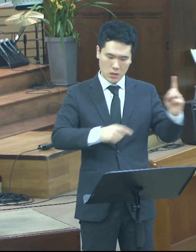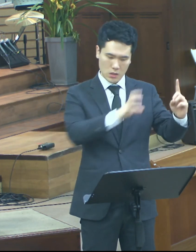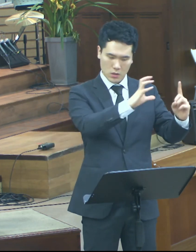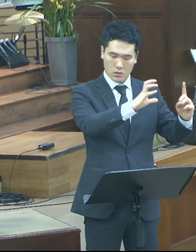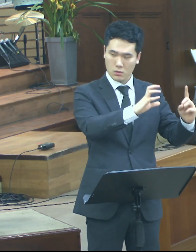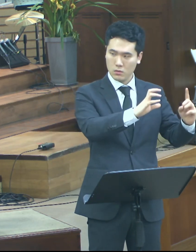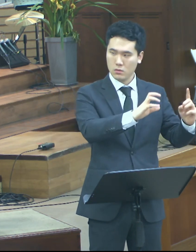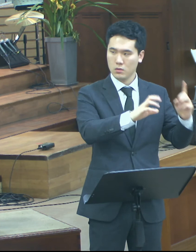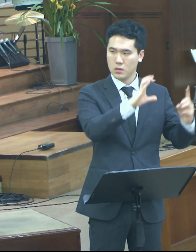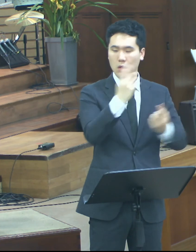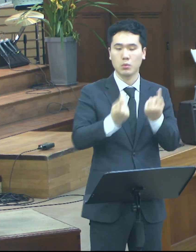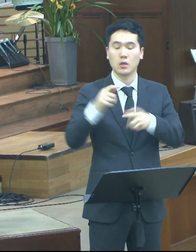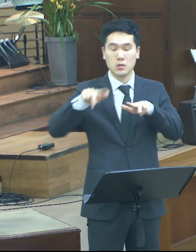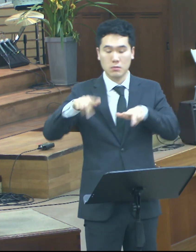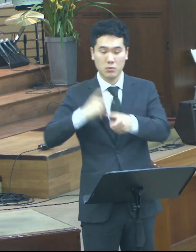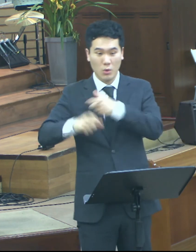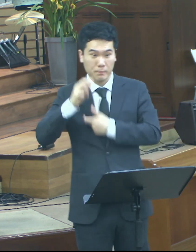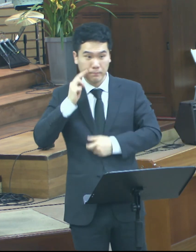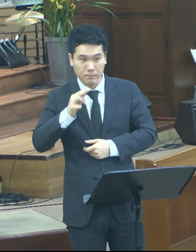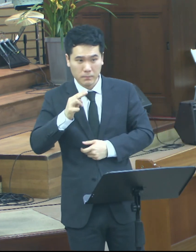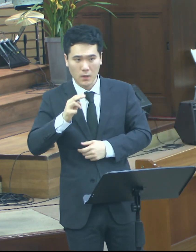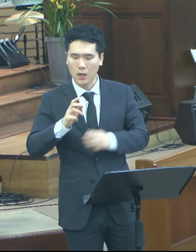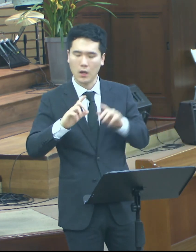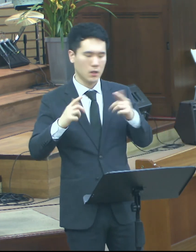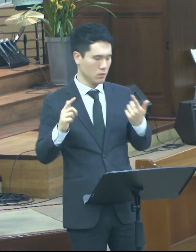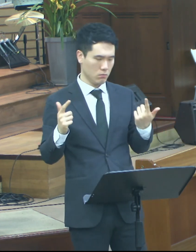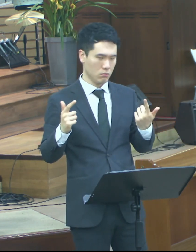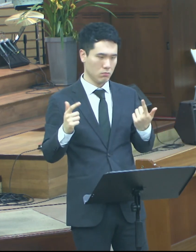봐요. 그때가 더 했어요. 그때 동성애 말도 못했어요.